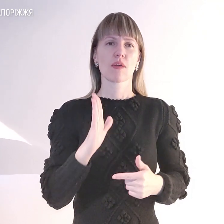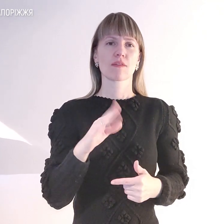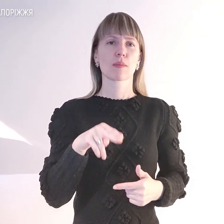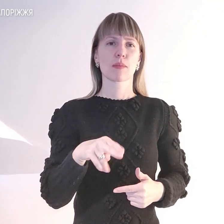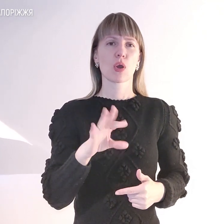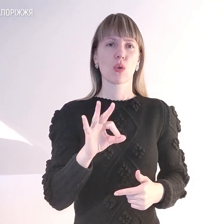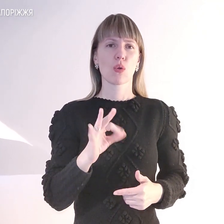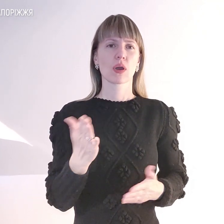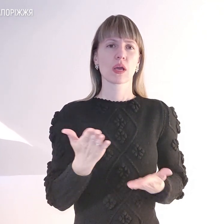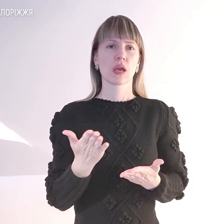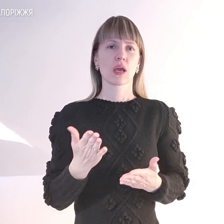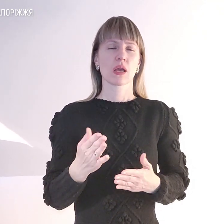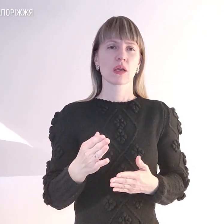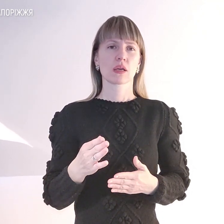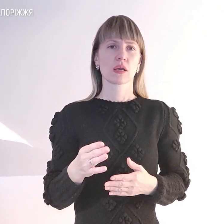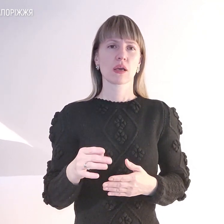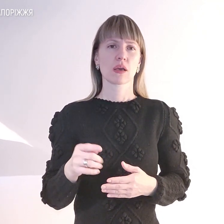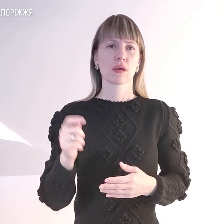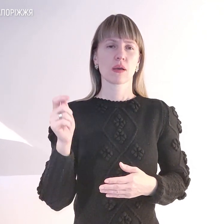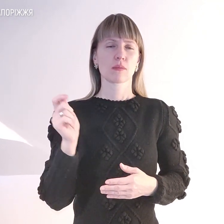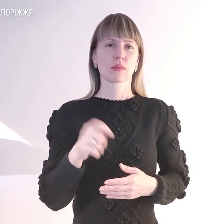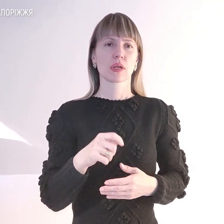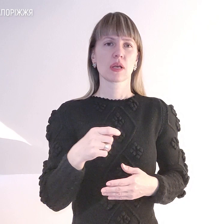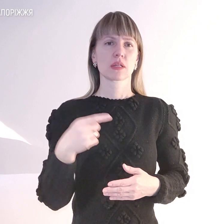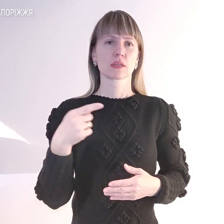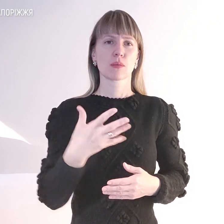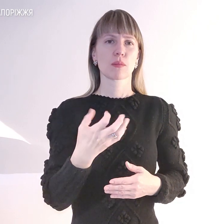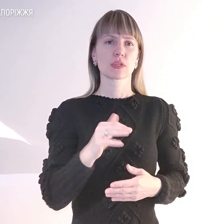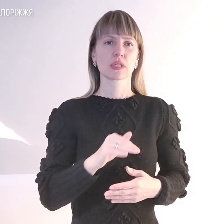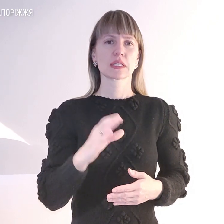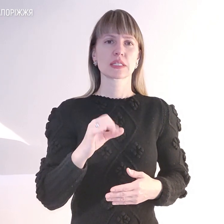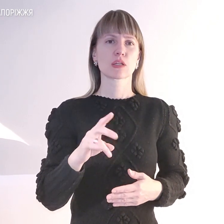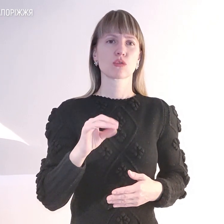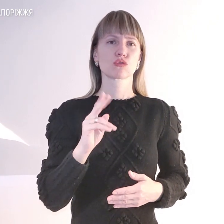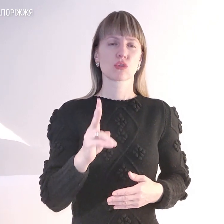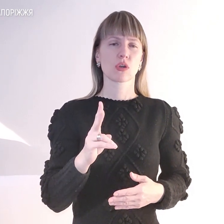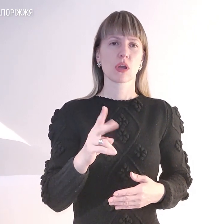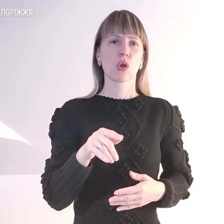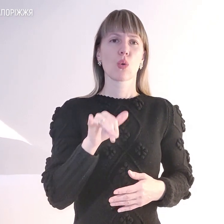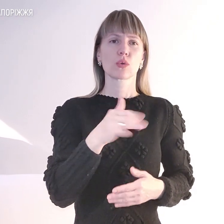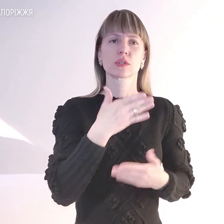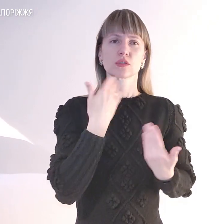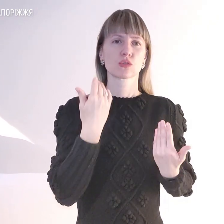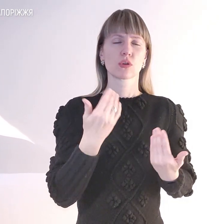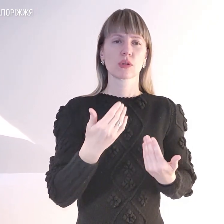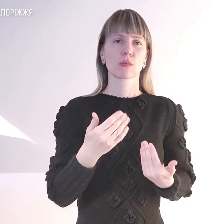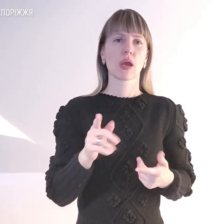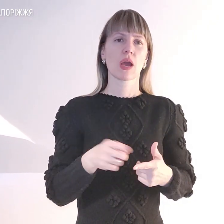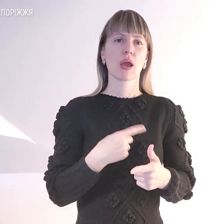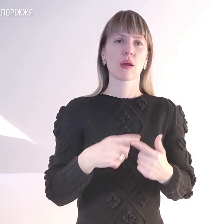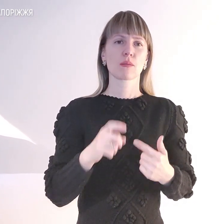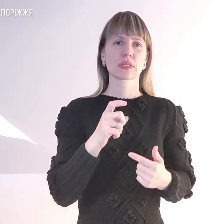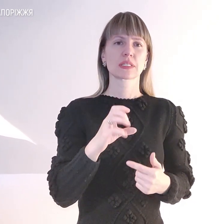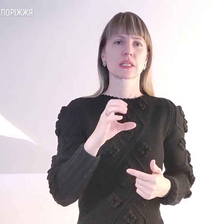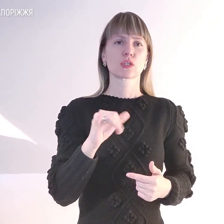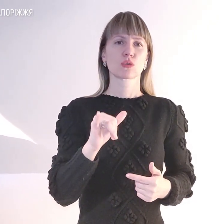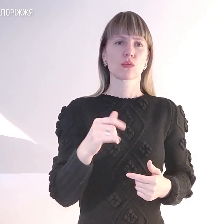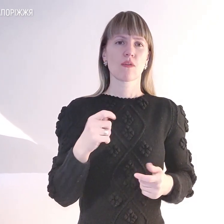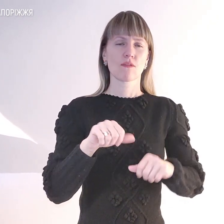яких заїхало 1500 у дитячий садочок, і в них немає нічого, або ЗСУ, формування нових